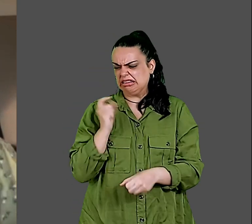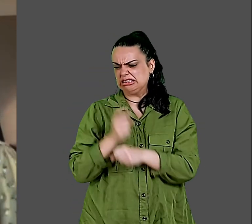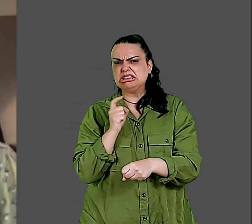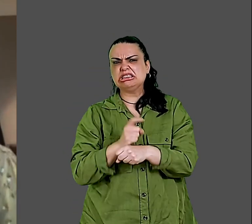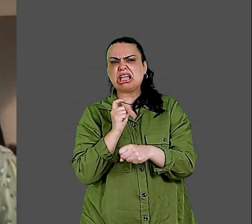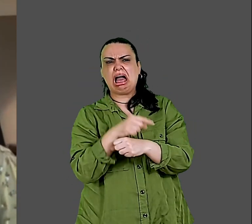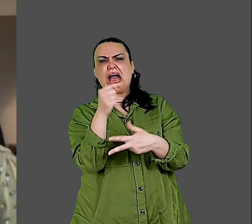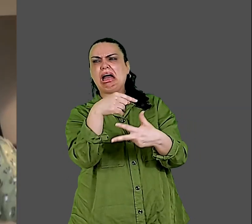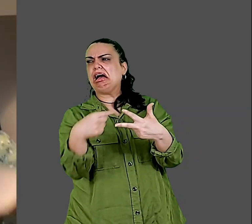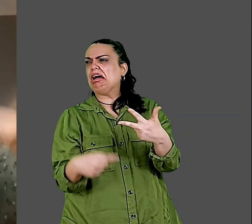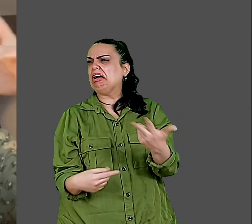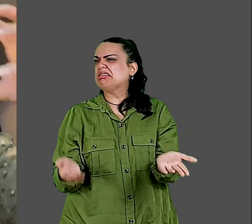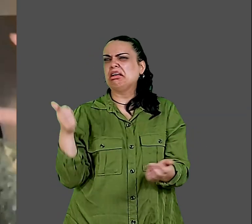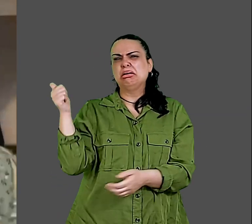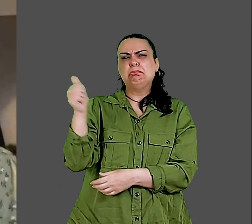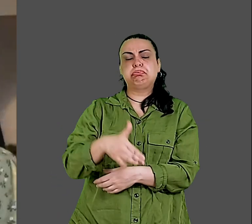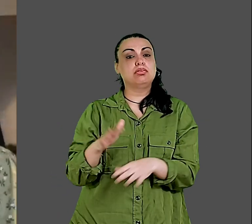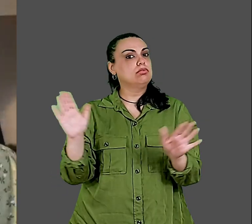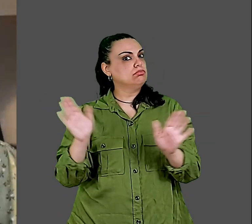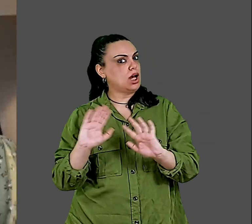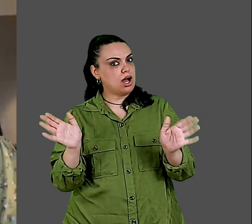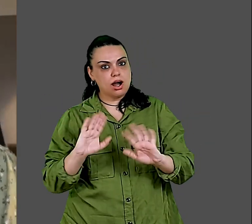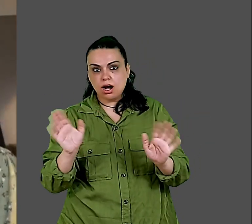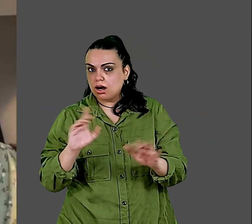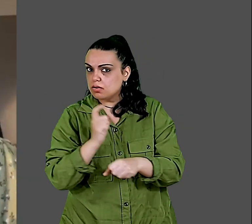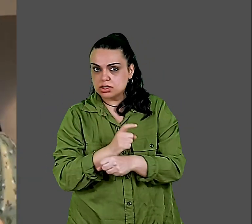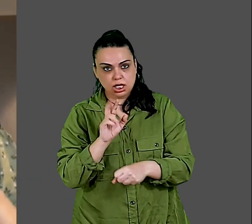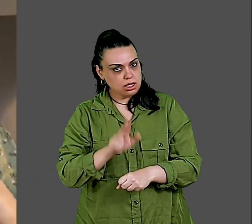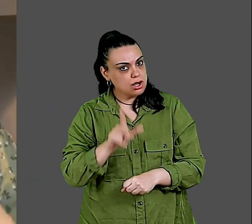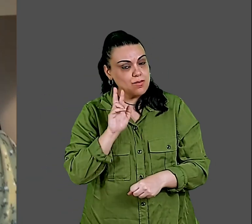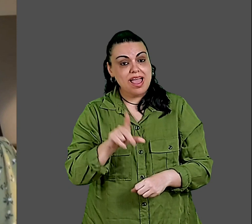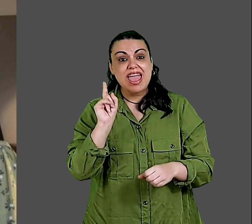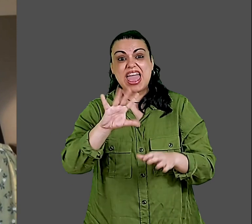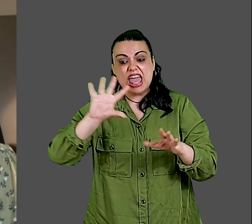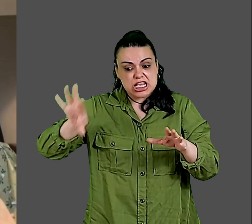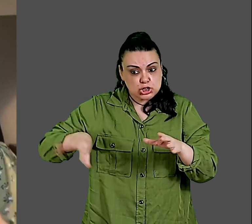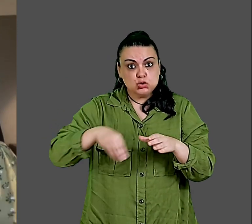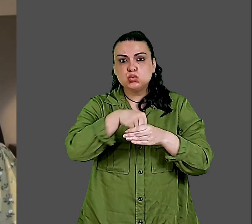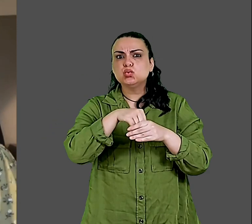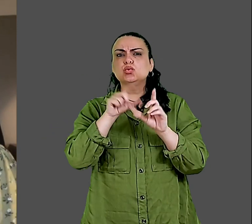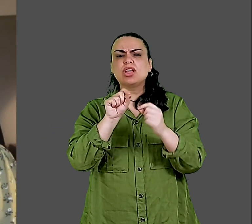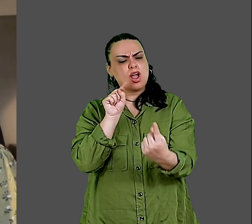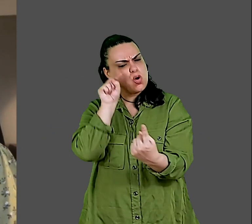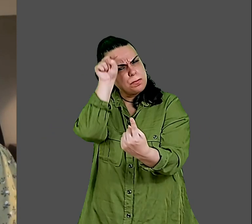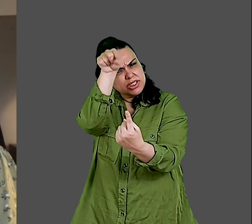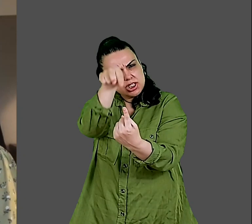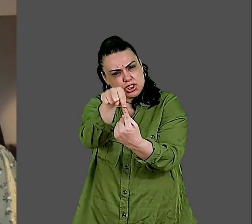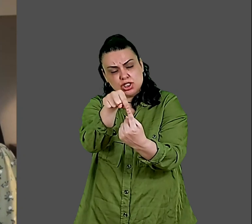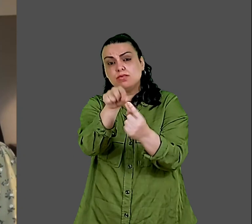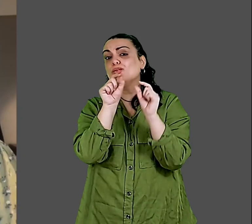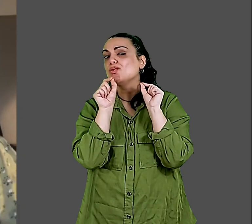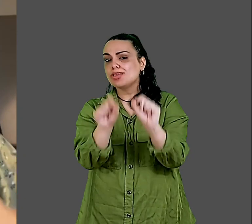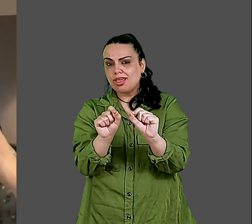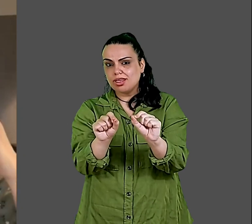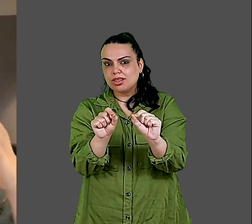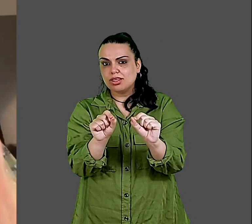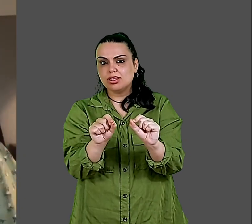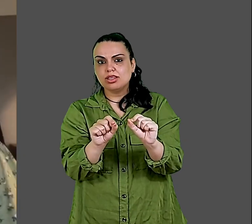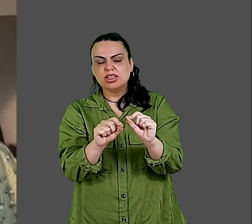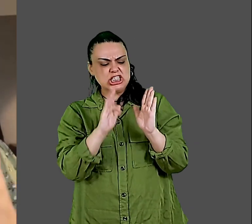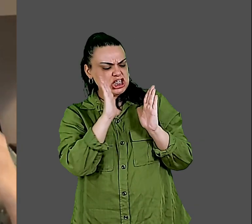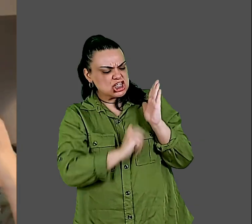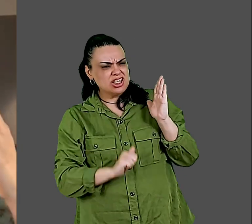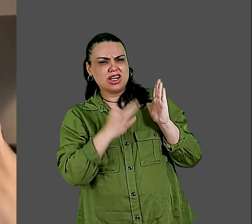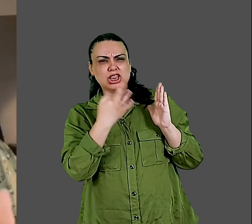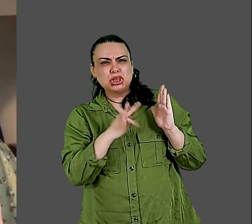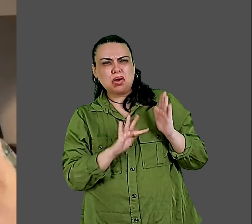aqui não tem nada chato, irmão. Isso aqui é um conjunto de coisas que coopera para a finalidade, que é qual? Eliminar a dor